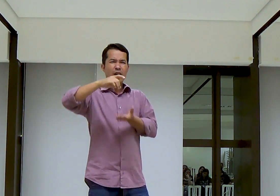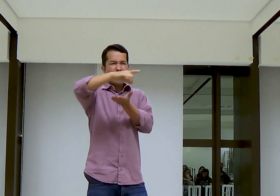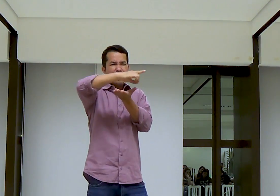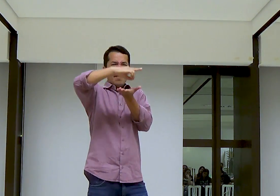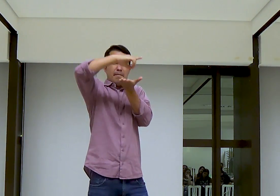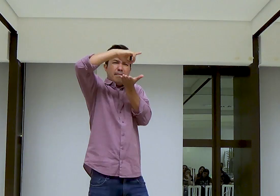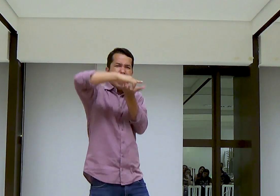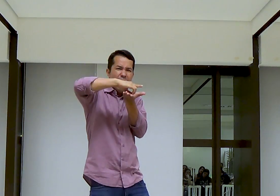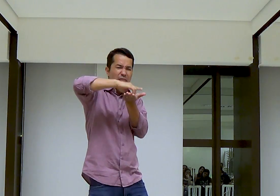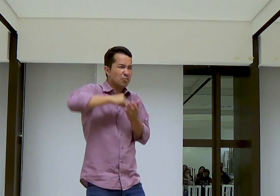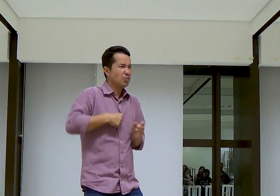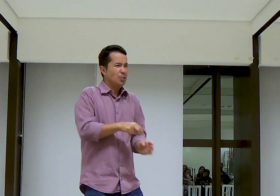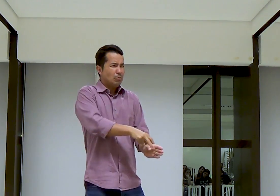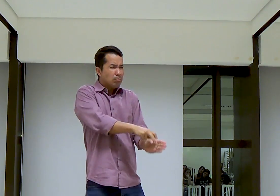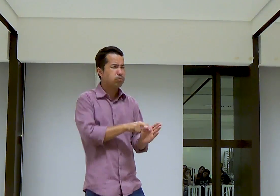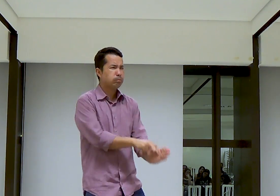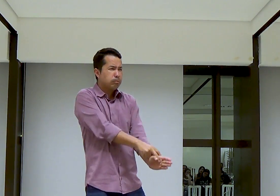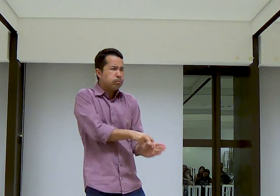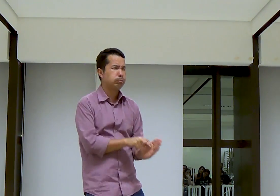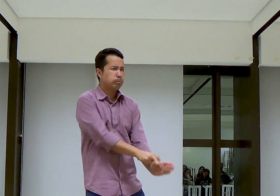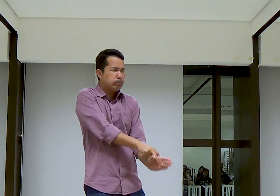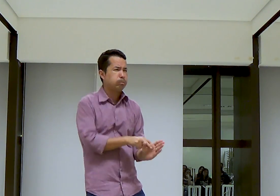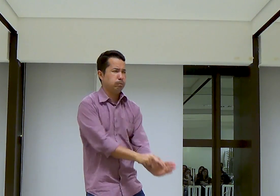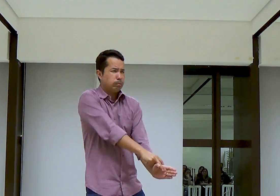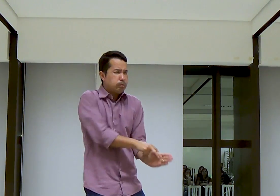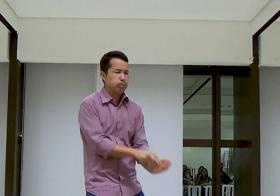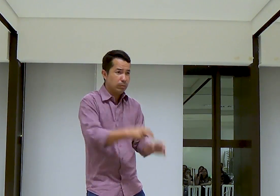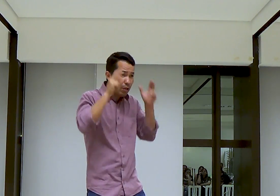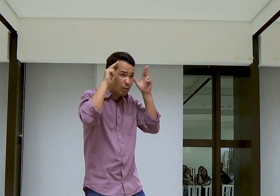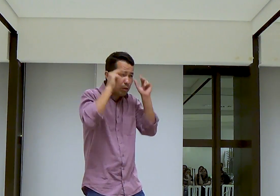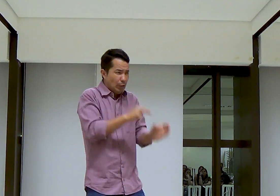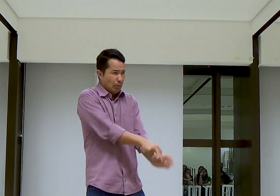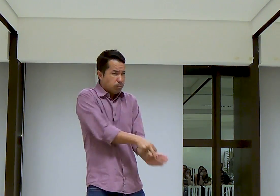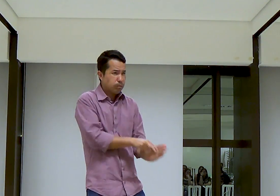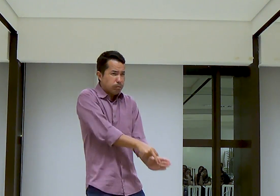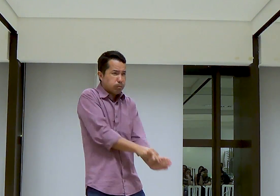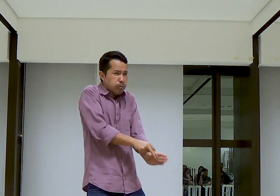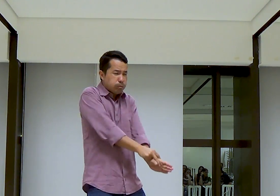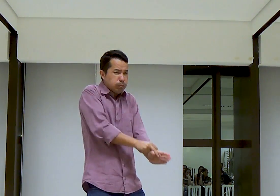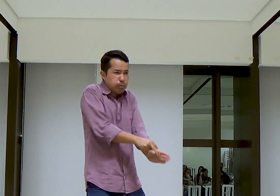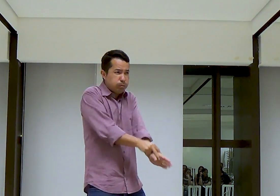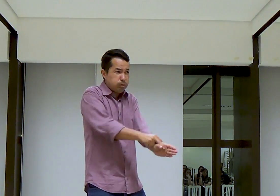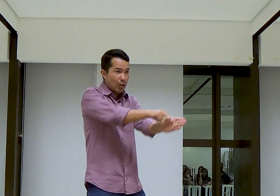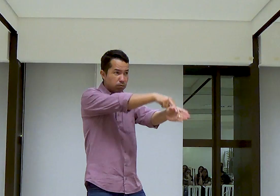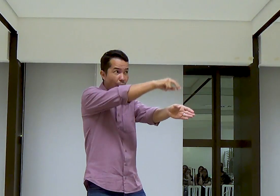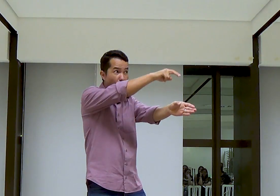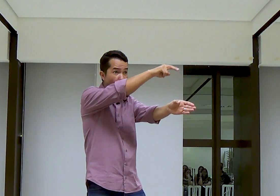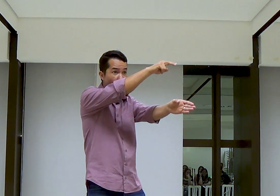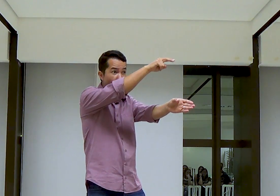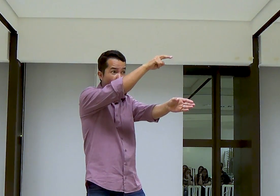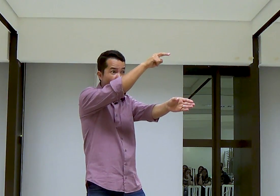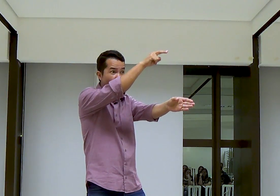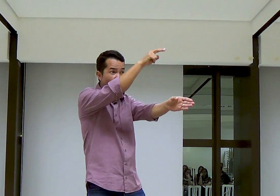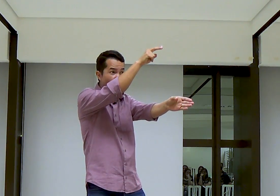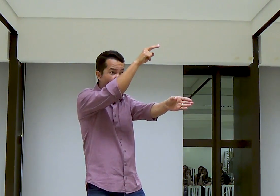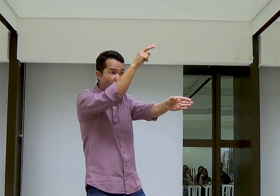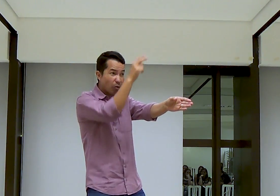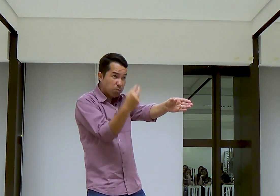ele está indo para uma cidade, Damasco, e lá ele vai em seu caminho, indo a caminho